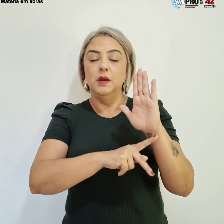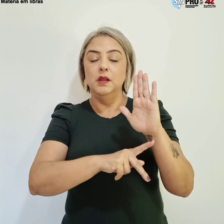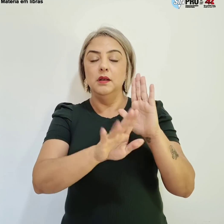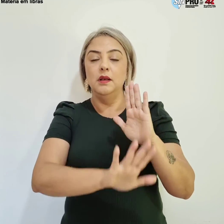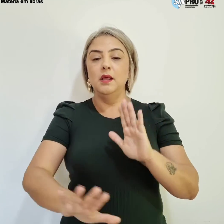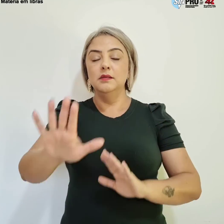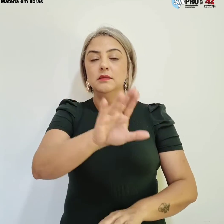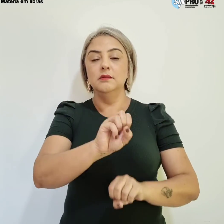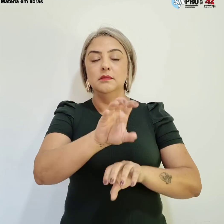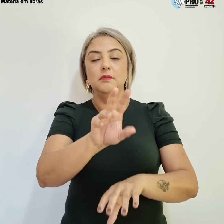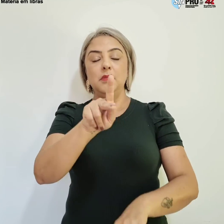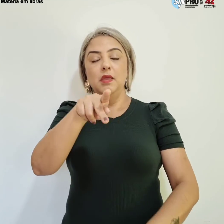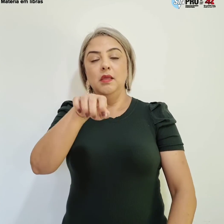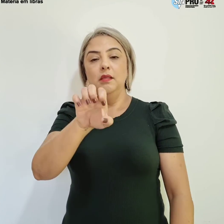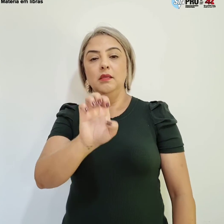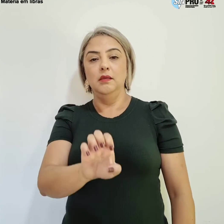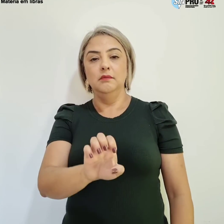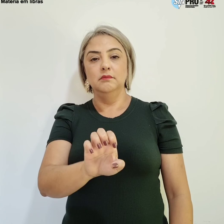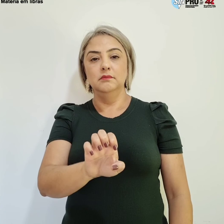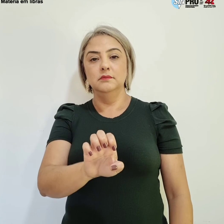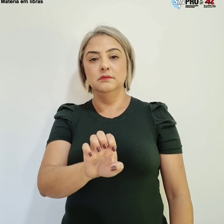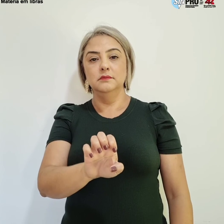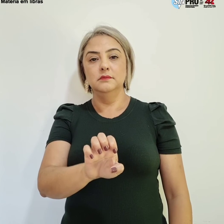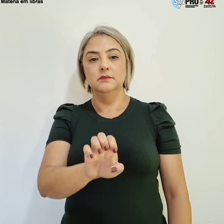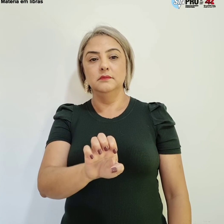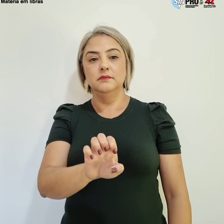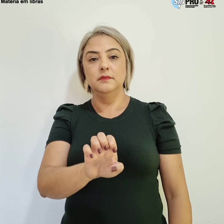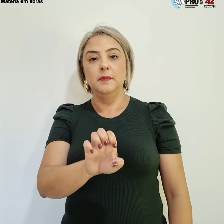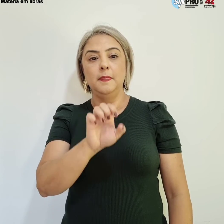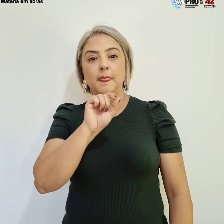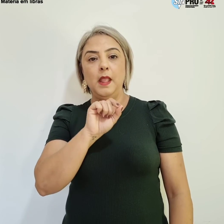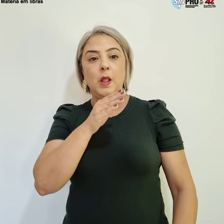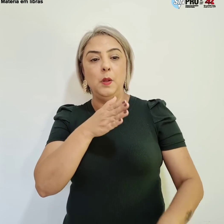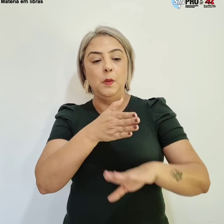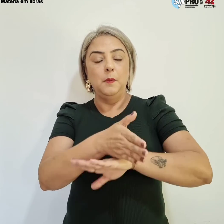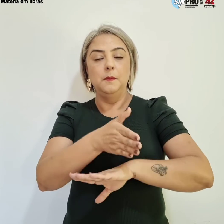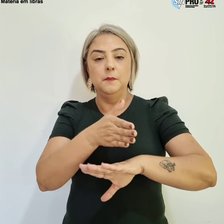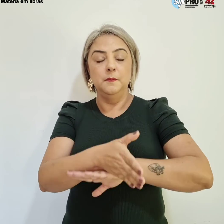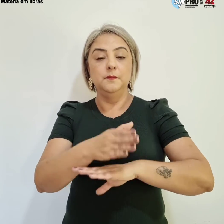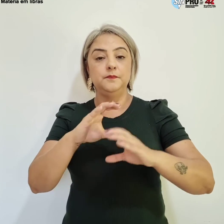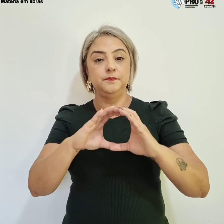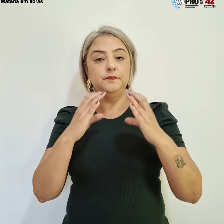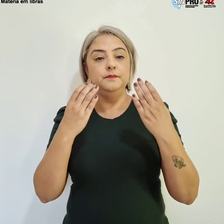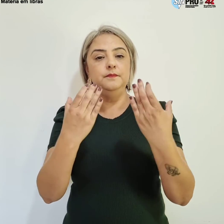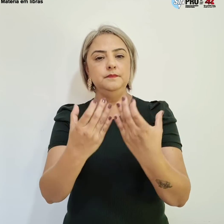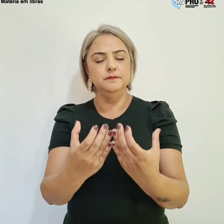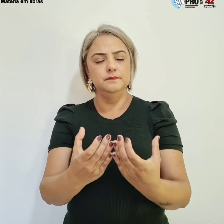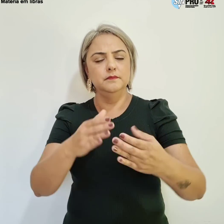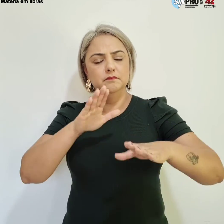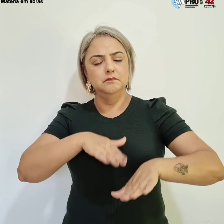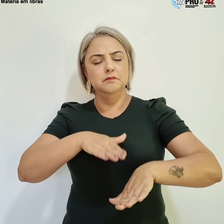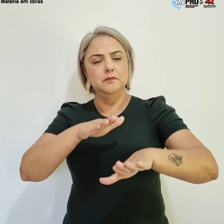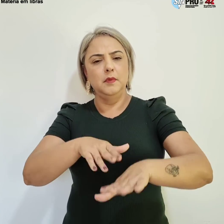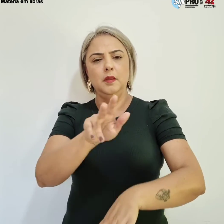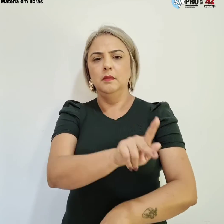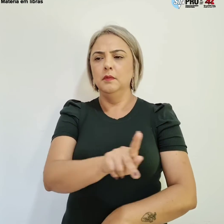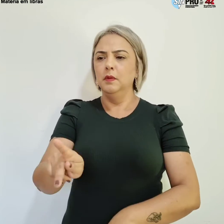Educação, PNE. Com a intervenção na CONAE, o movimento docente realizou